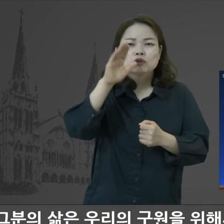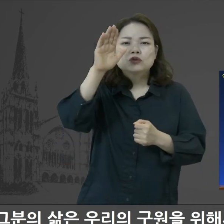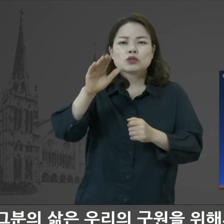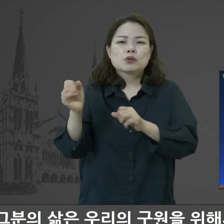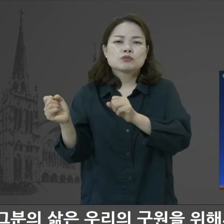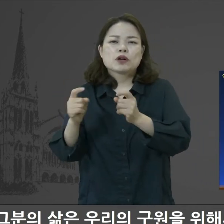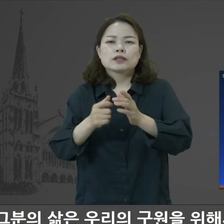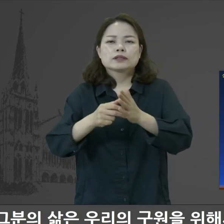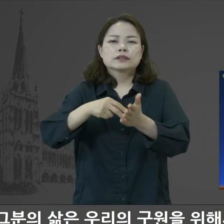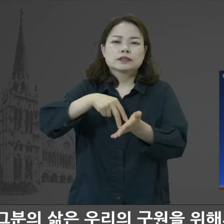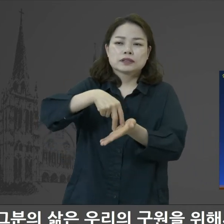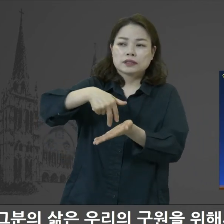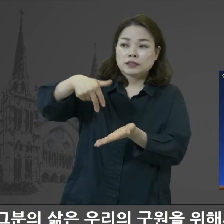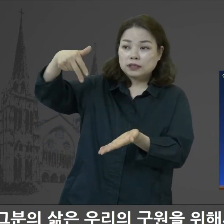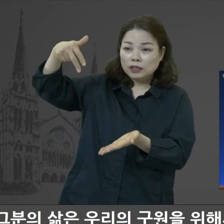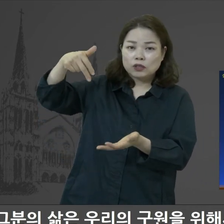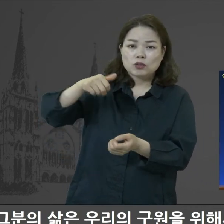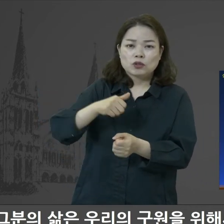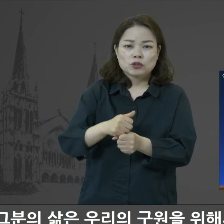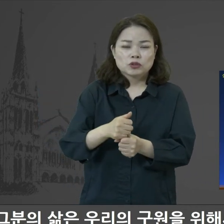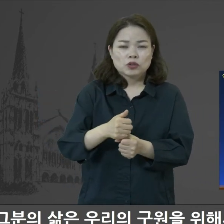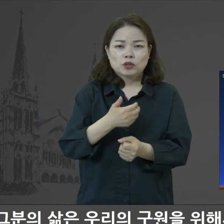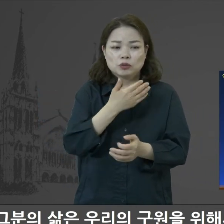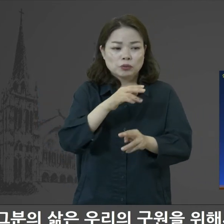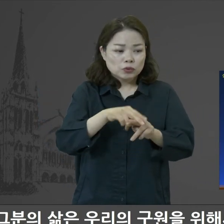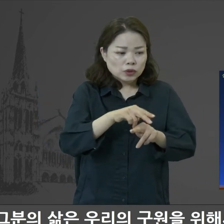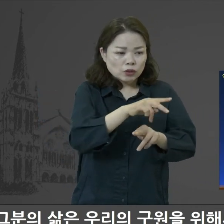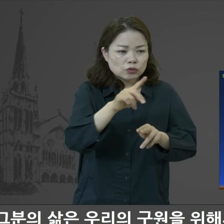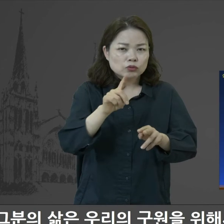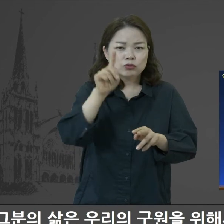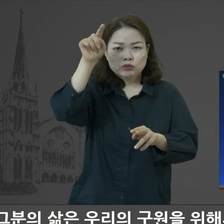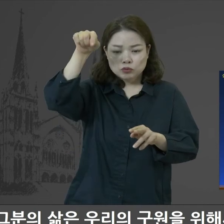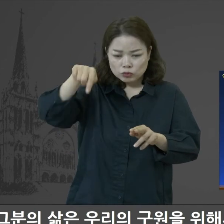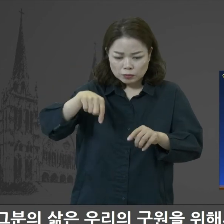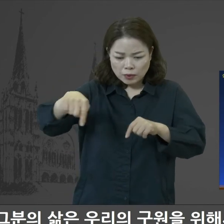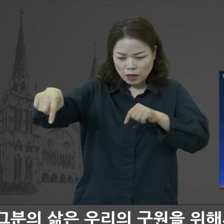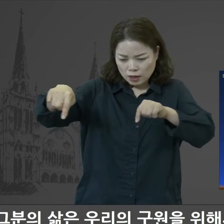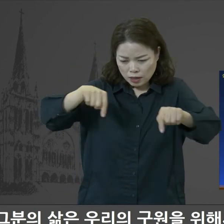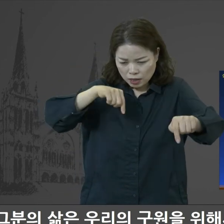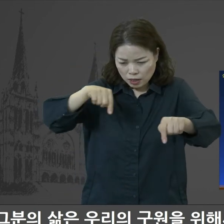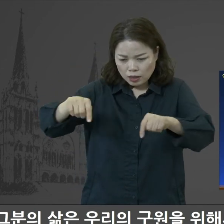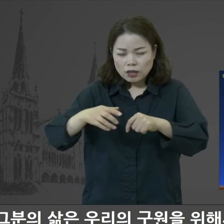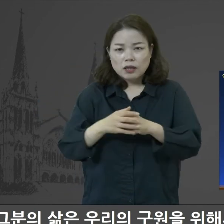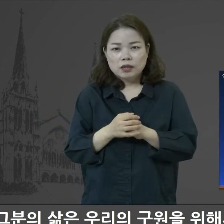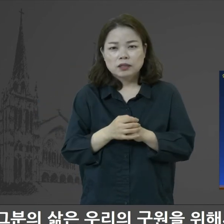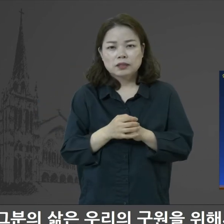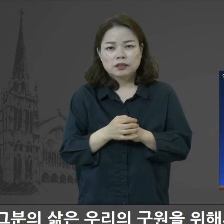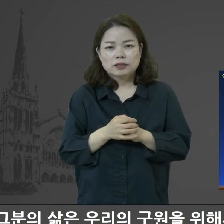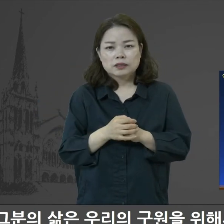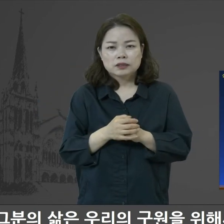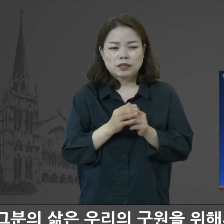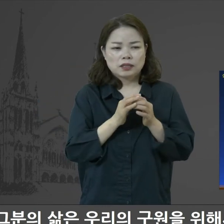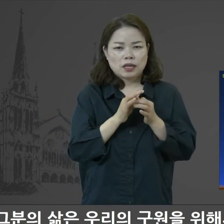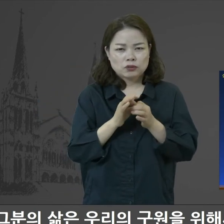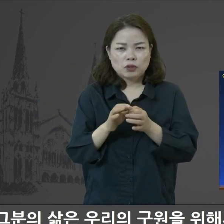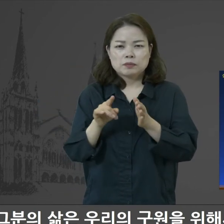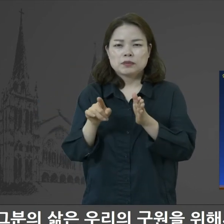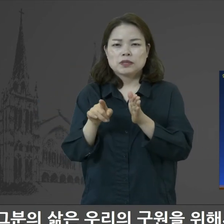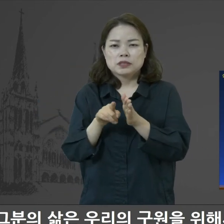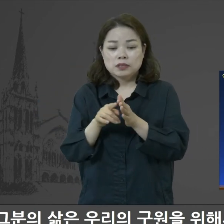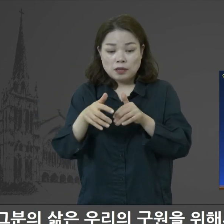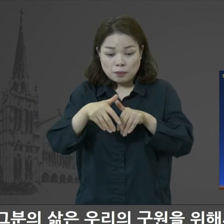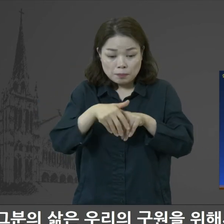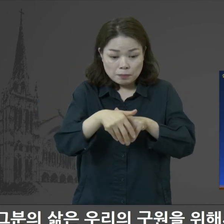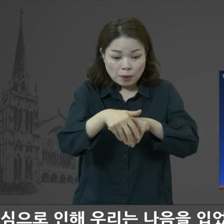부활 승천하시어 보좌 우편에서 온 우주 만물을 통치하시며 우리가 계속해서 믿음의 전진을 할